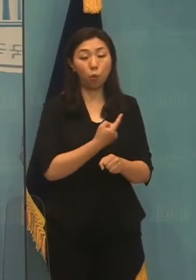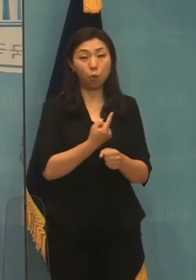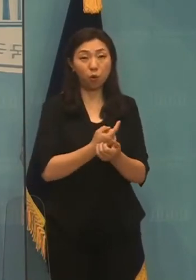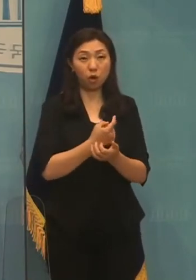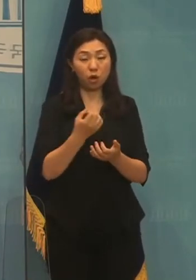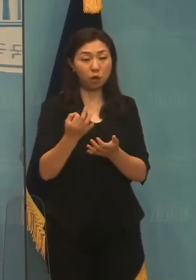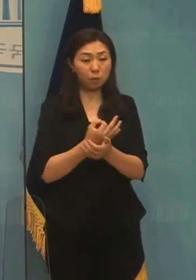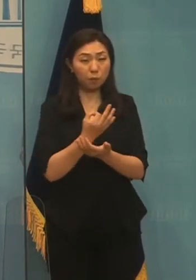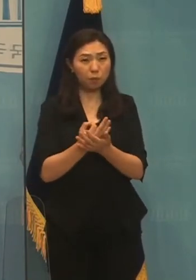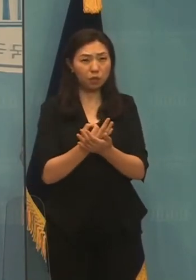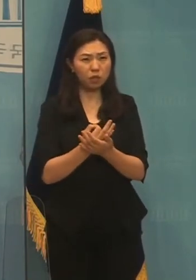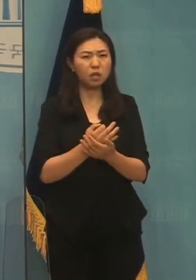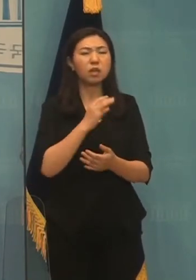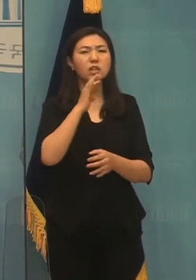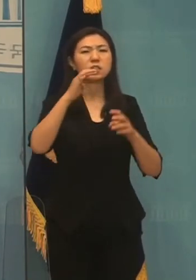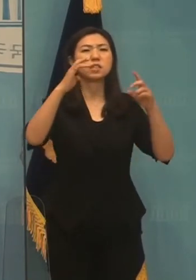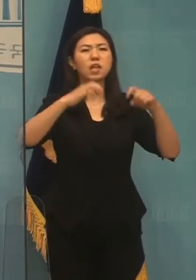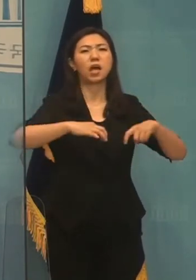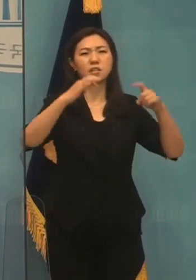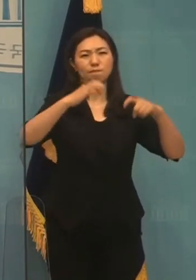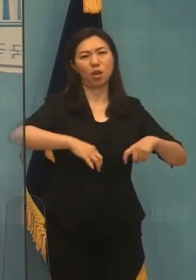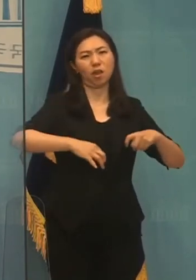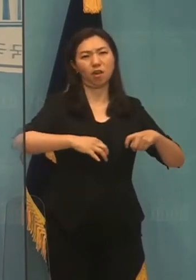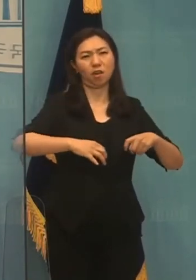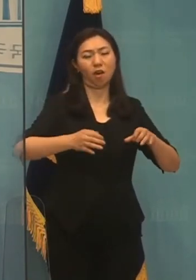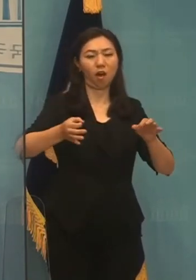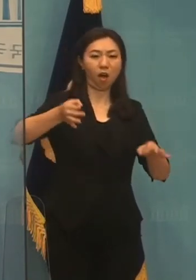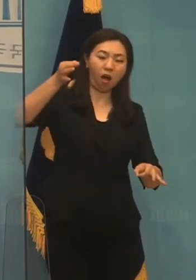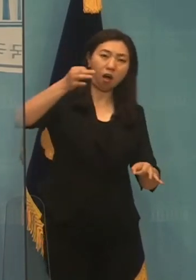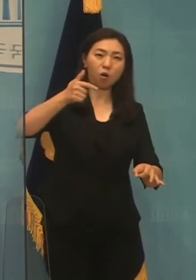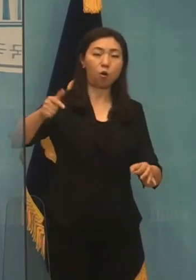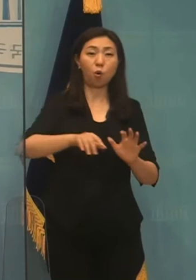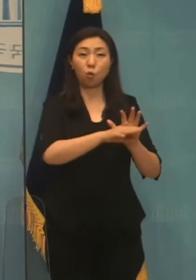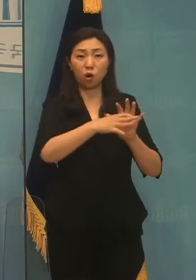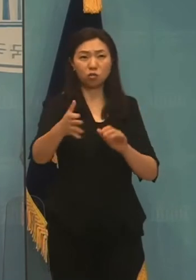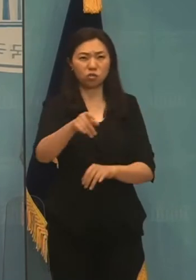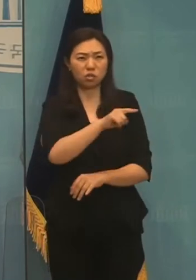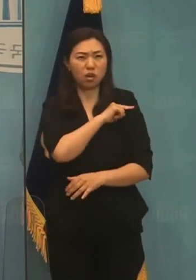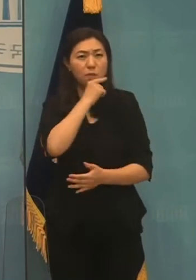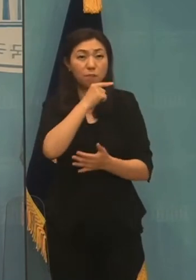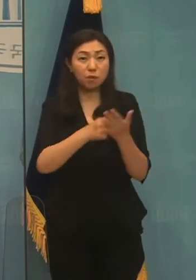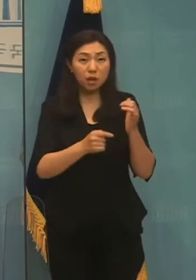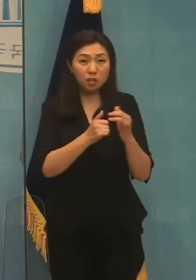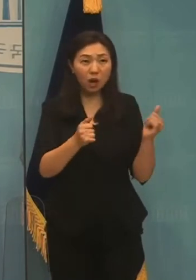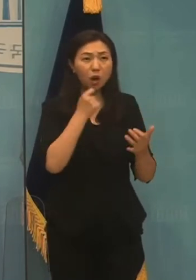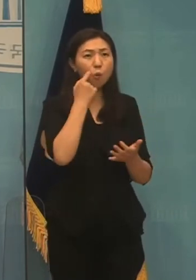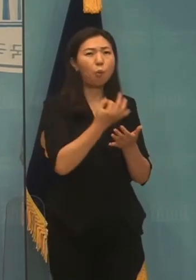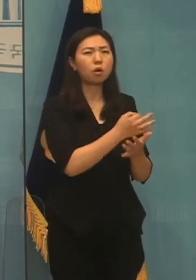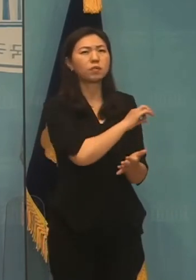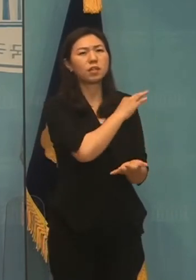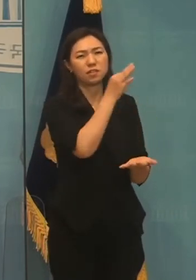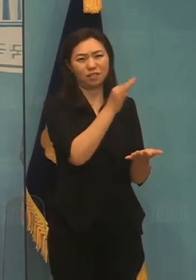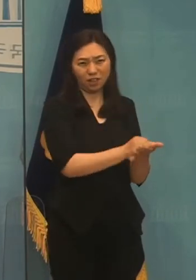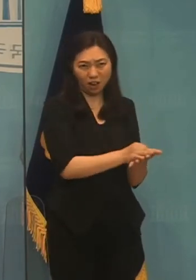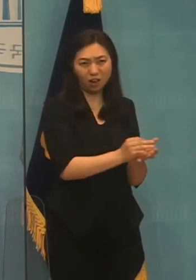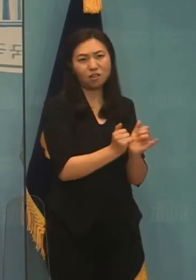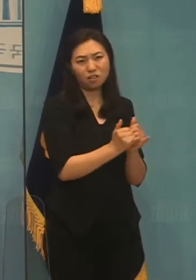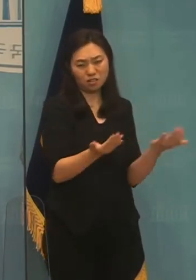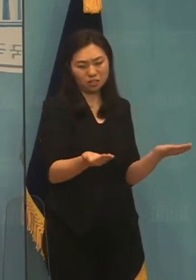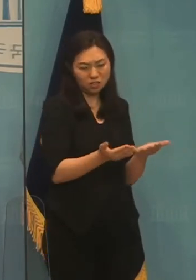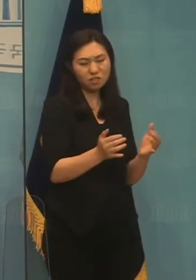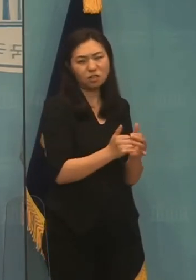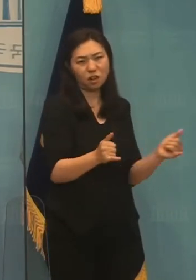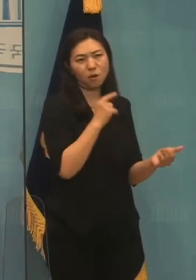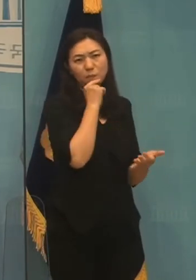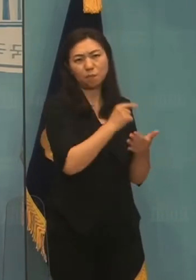기준으로 40배가 차이가 납니다. 코로나19의 가장 큰 피해자가 저임금 노동자임을 극명하게 보여주는